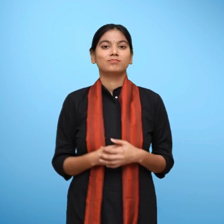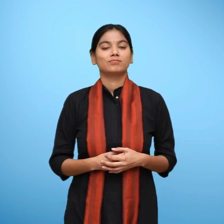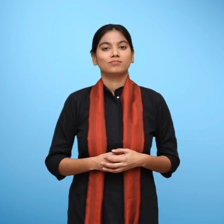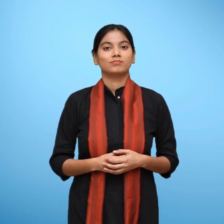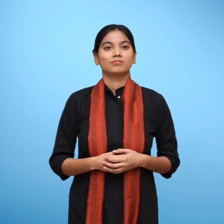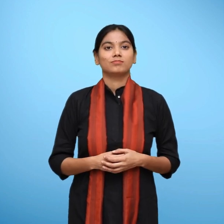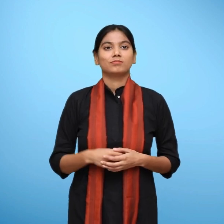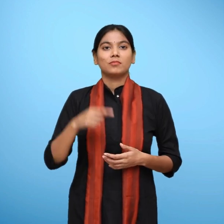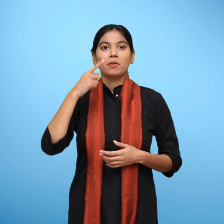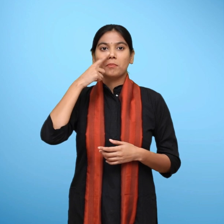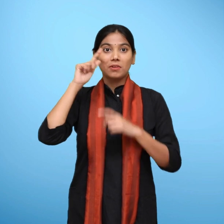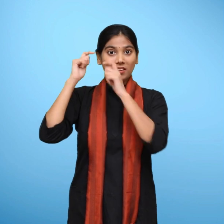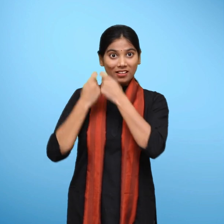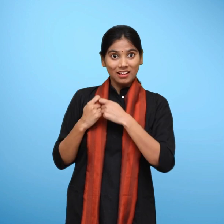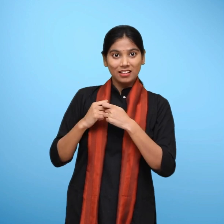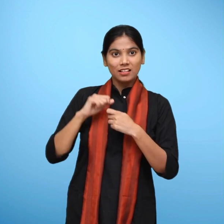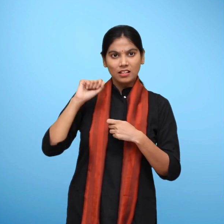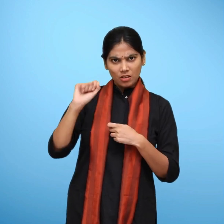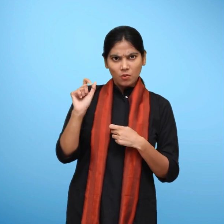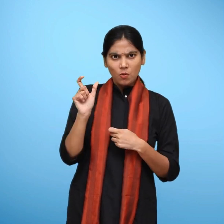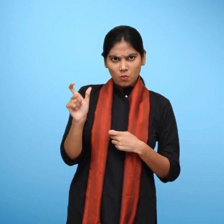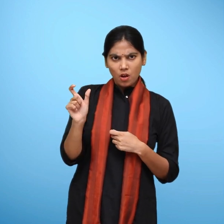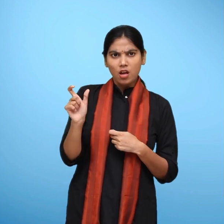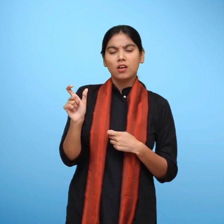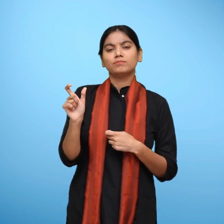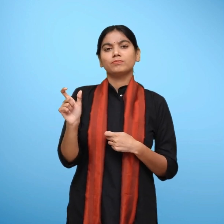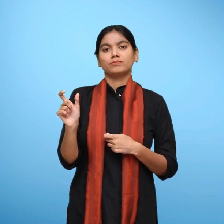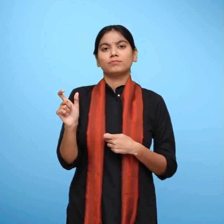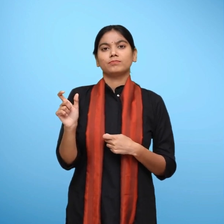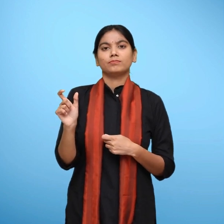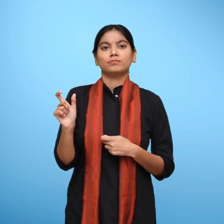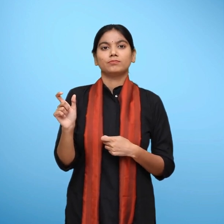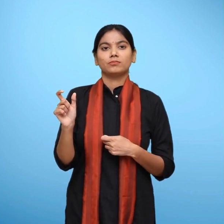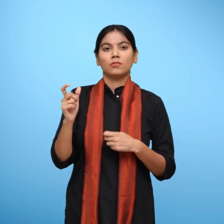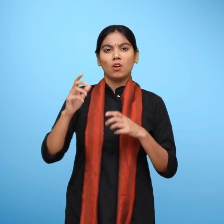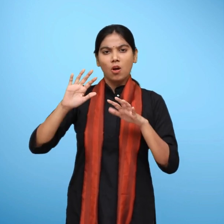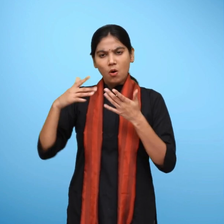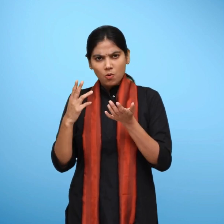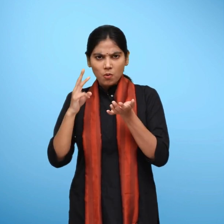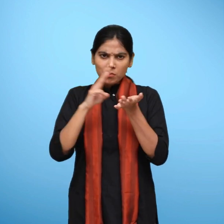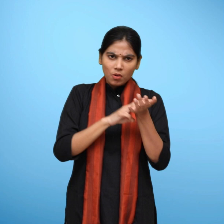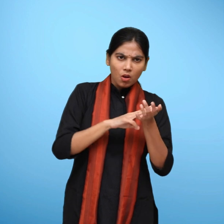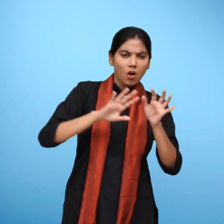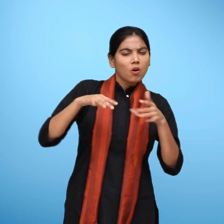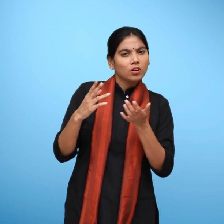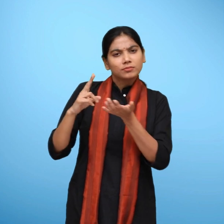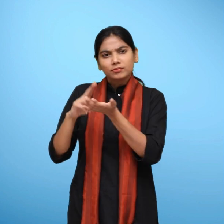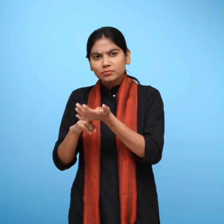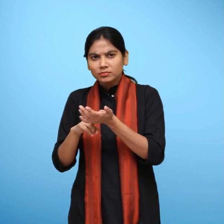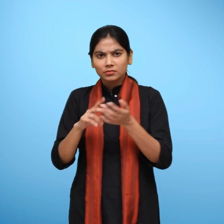पूछे मीन शब्द के आधार पर म और न की ध्वनि एवं आकृति की पहचान